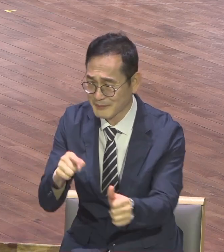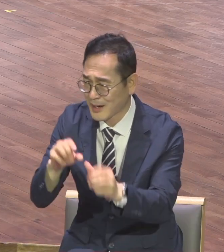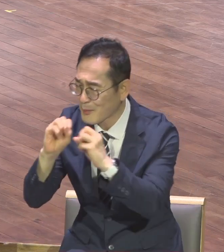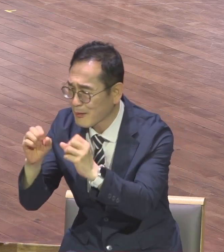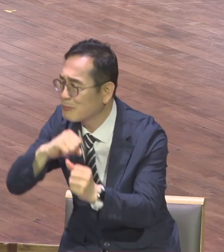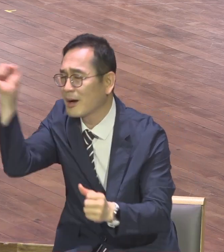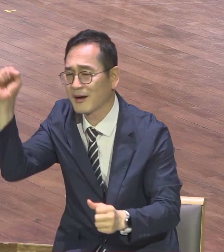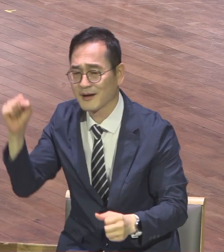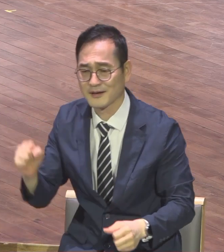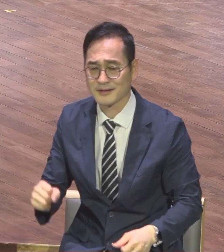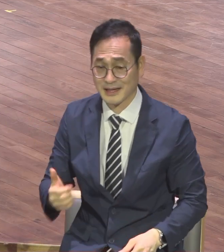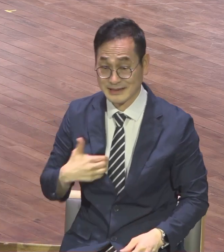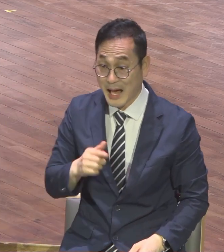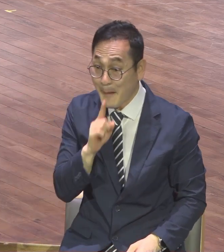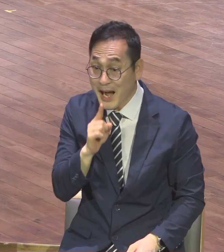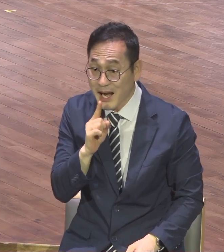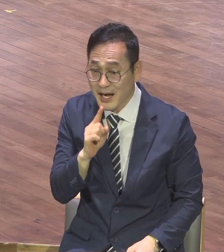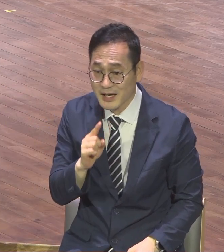시간표가 있어요. 기다려보세요.